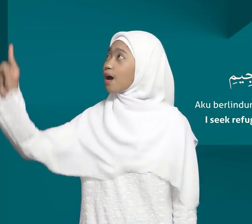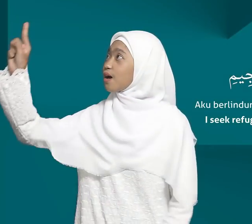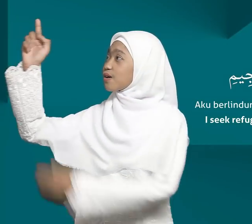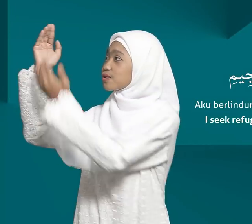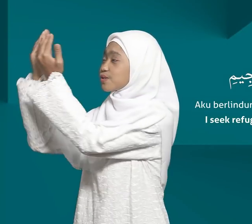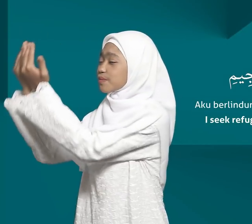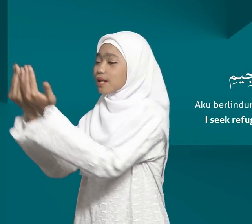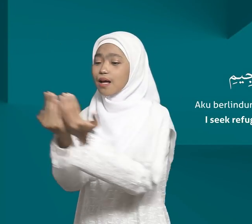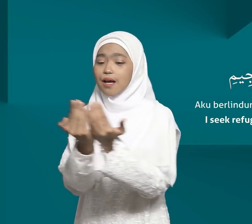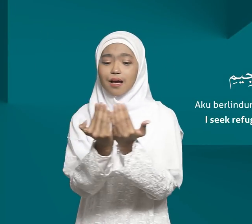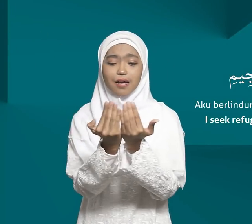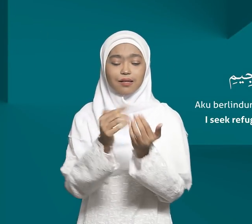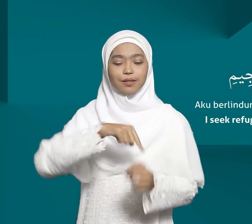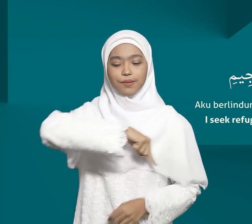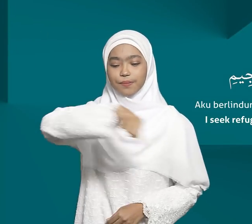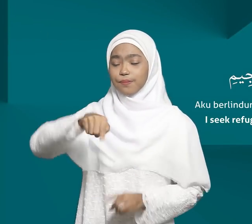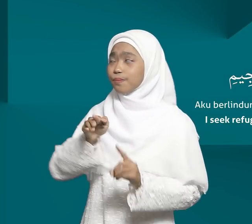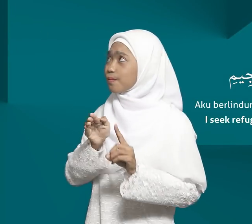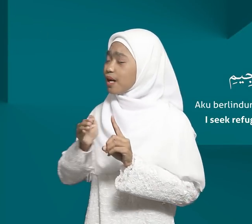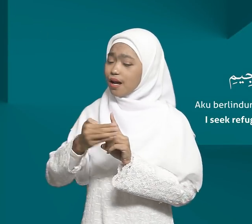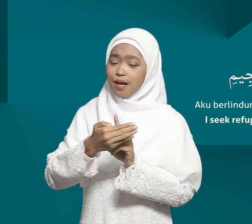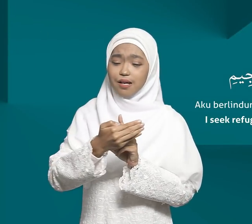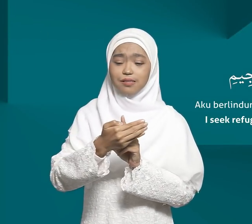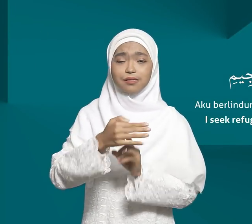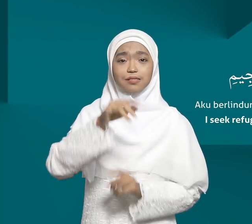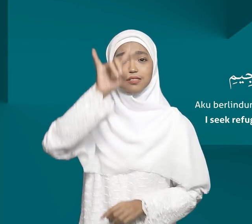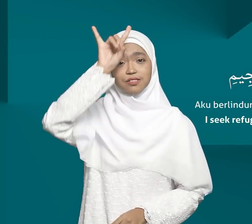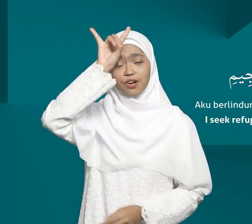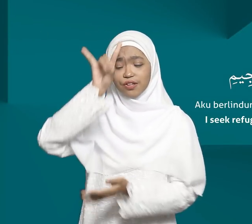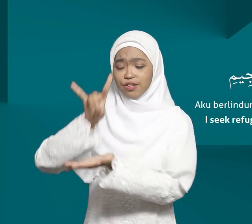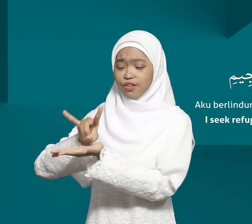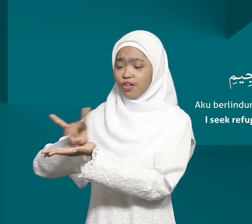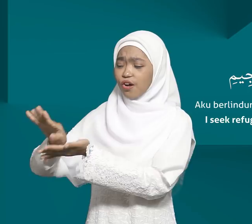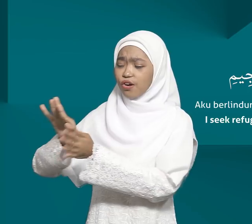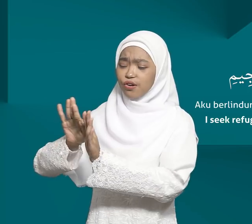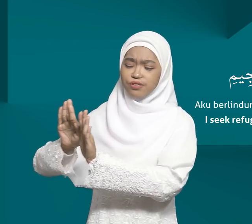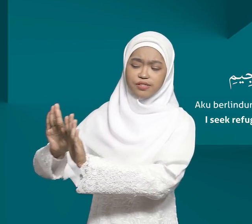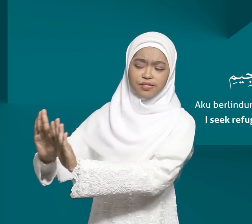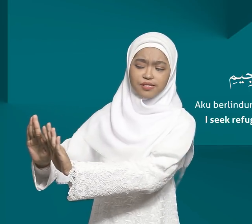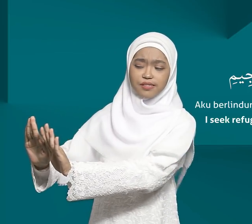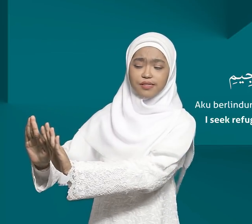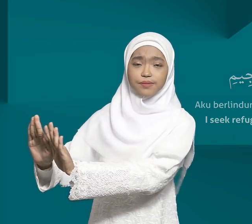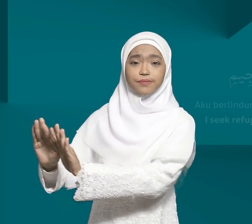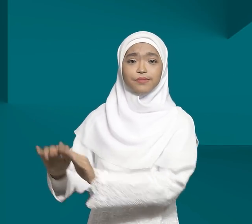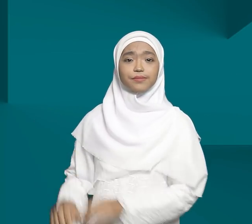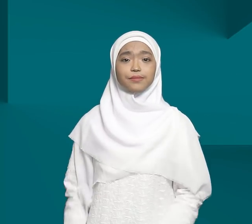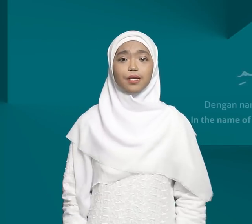أعوذ بالله من الشيطان الرجيم